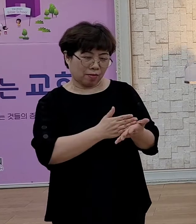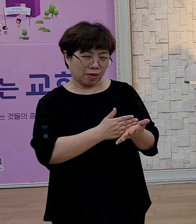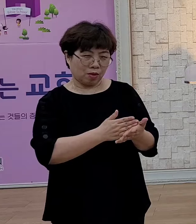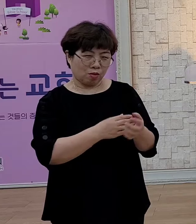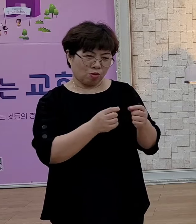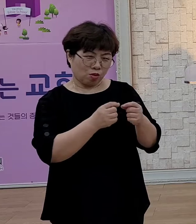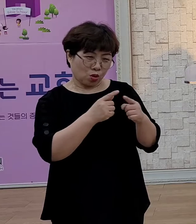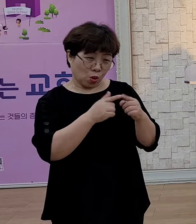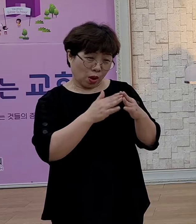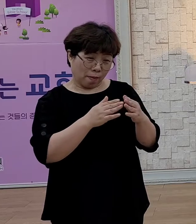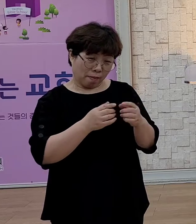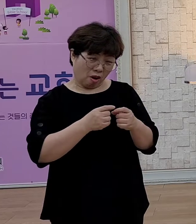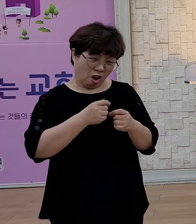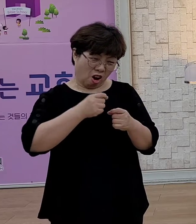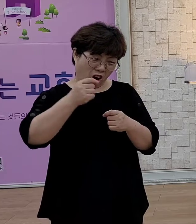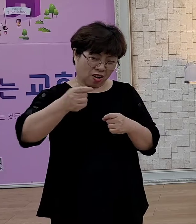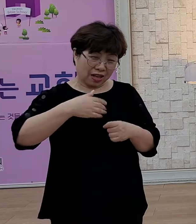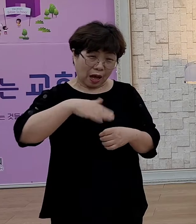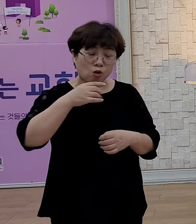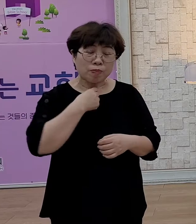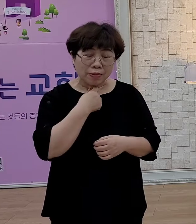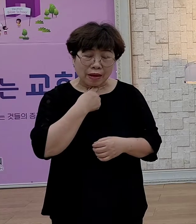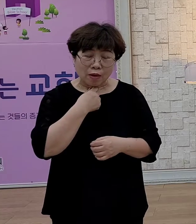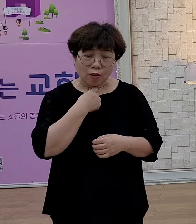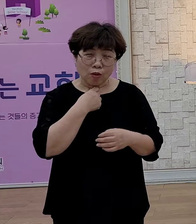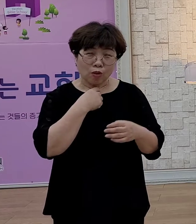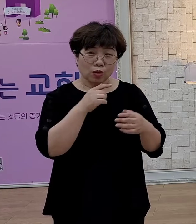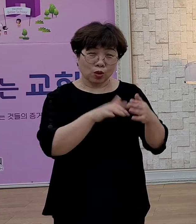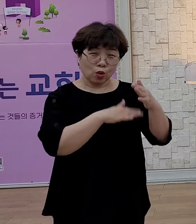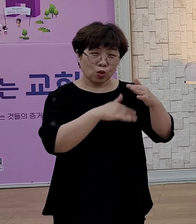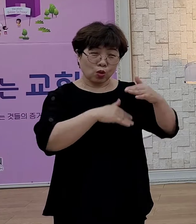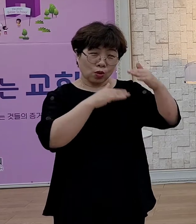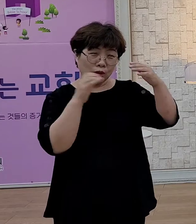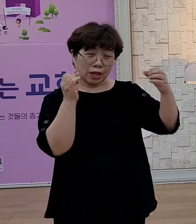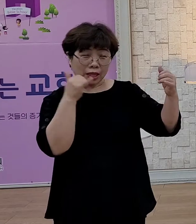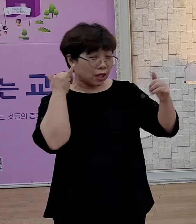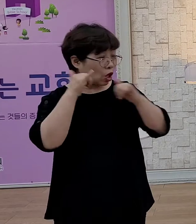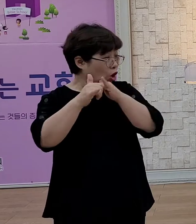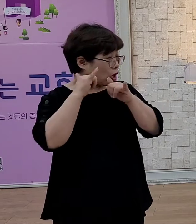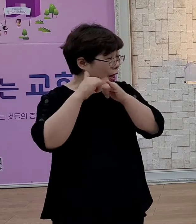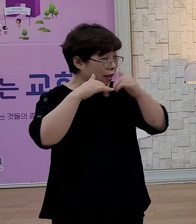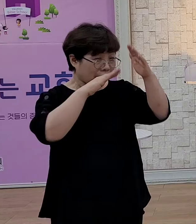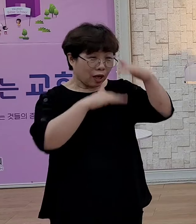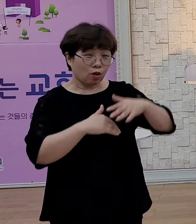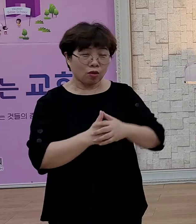제가 이 얘기를 다 할 수는 없고 제가 그분에게 뭐라고 했냐면